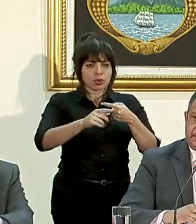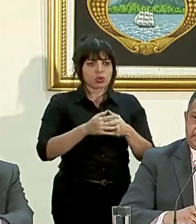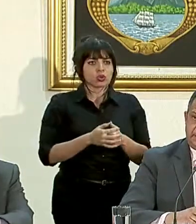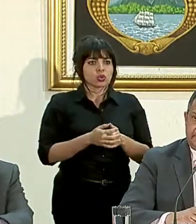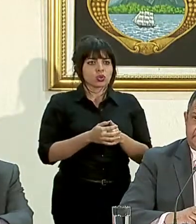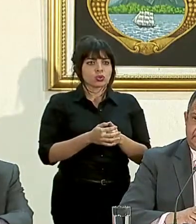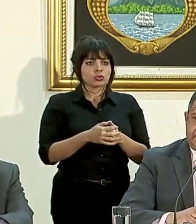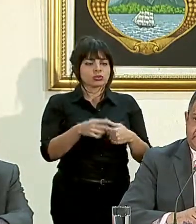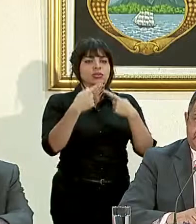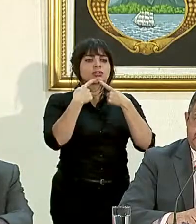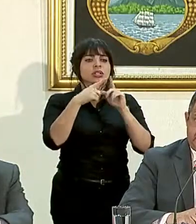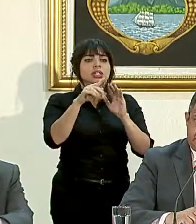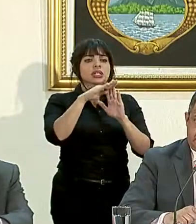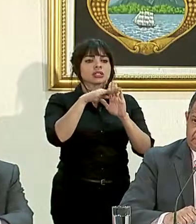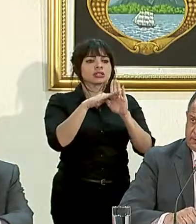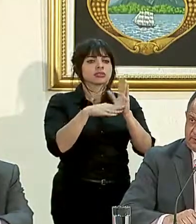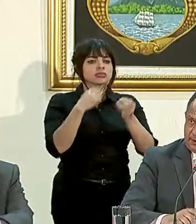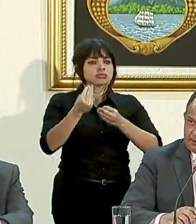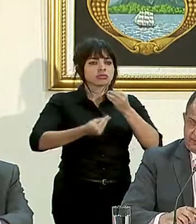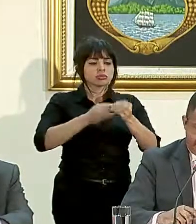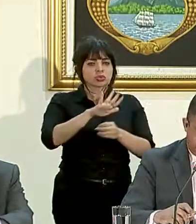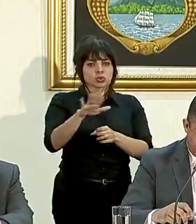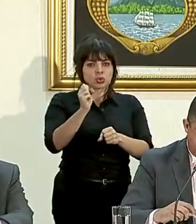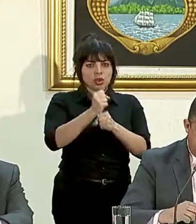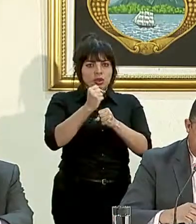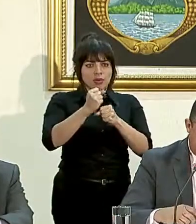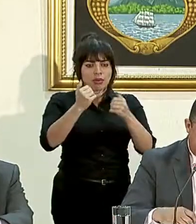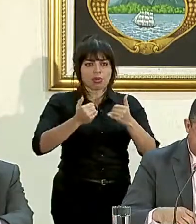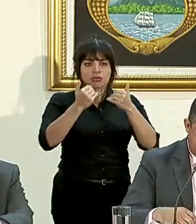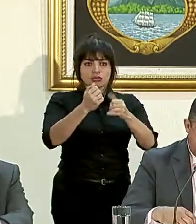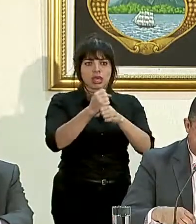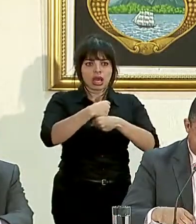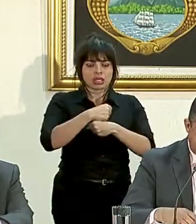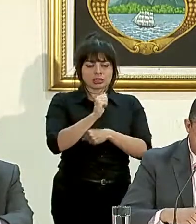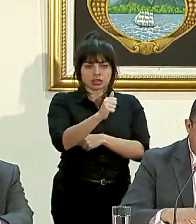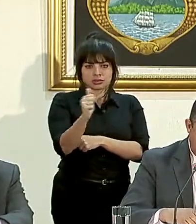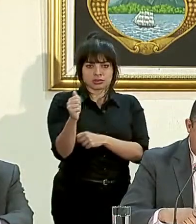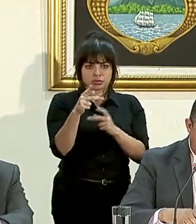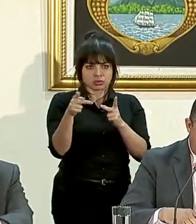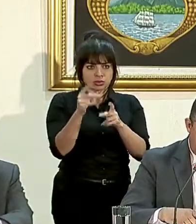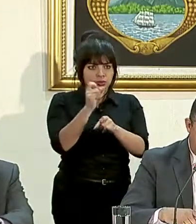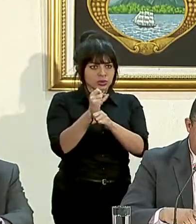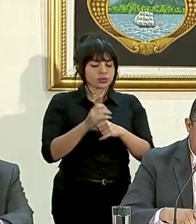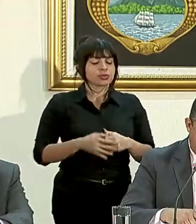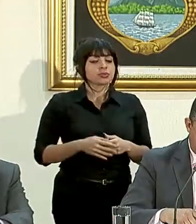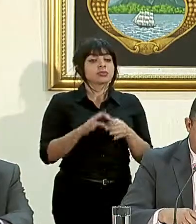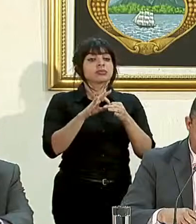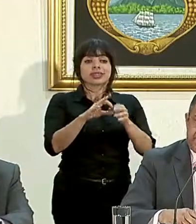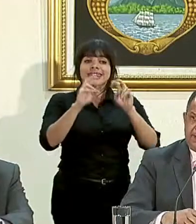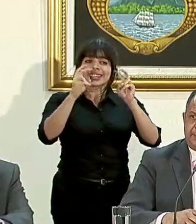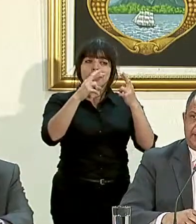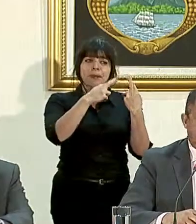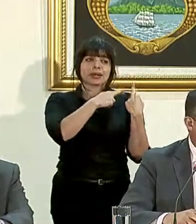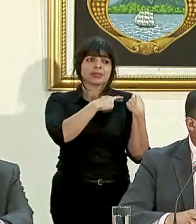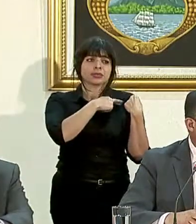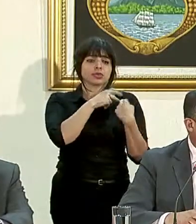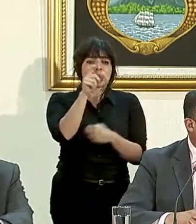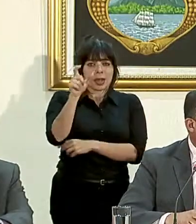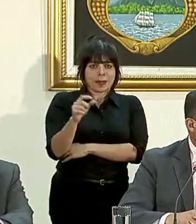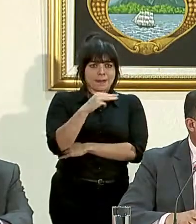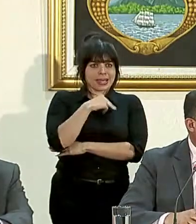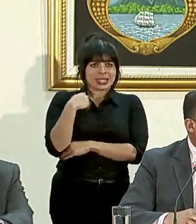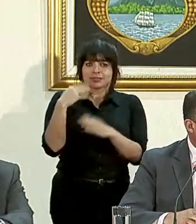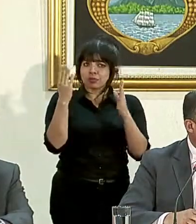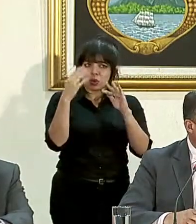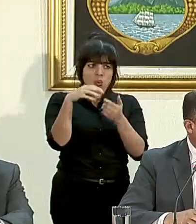las directrices del trabajo que realizarán esas entidades. Sobre el tema de la responsabilidad de la ministra, no cabe